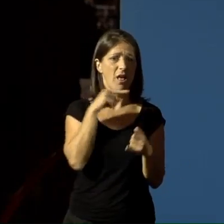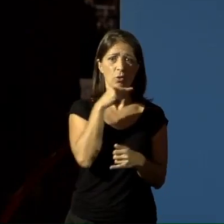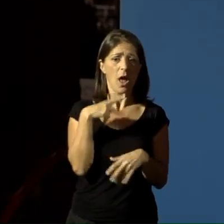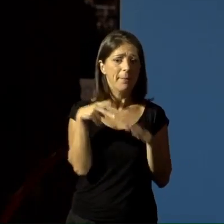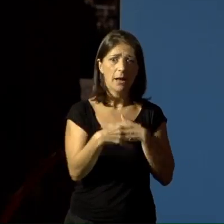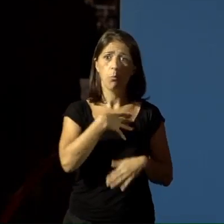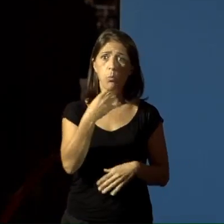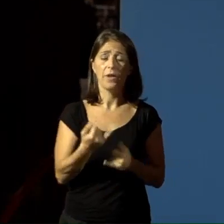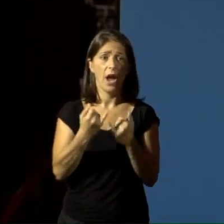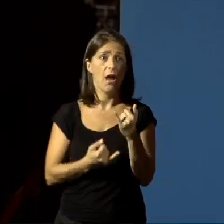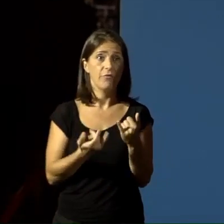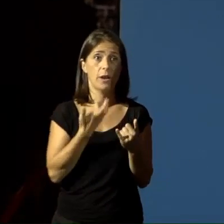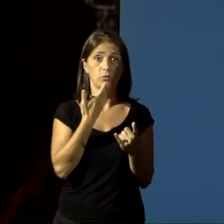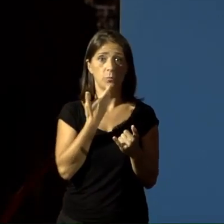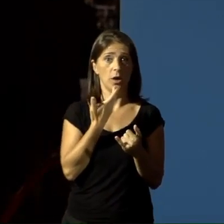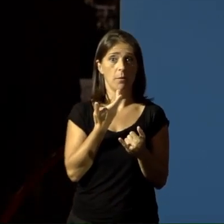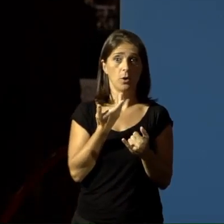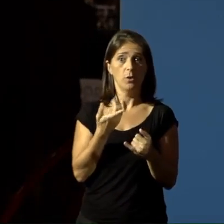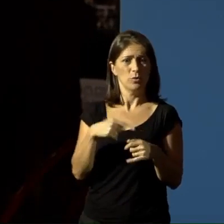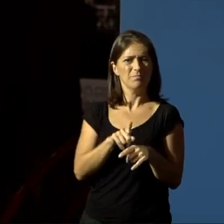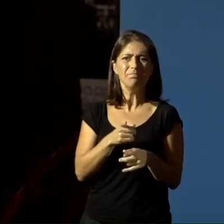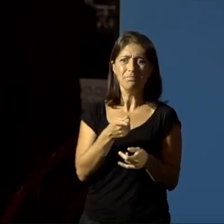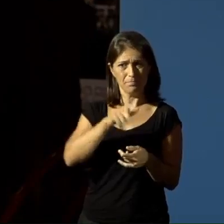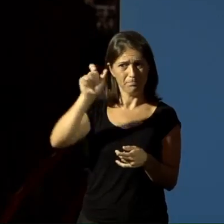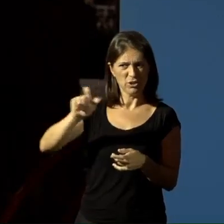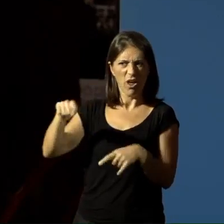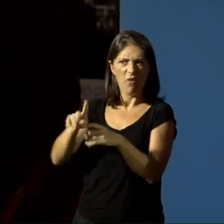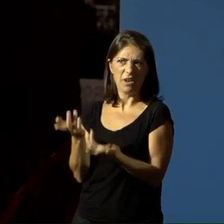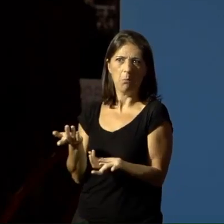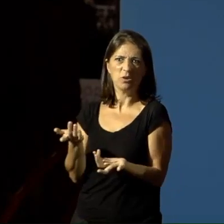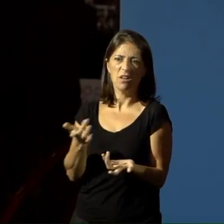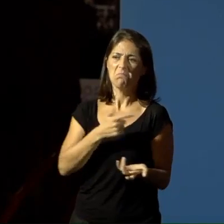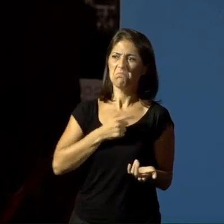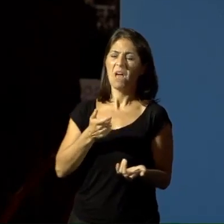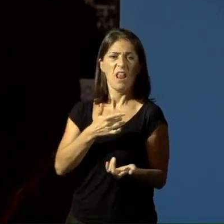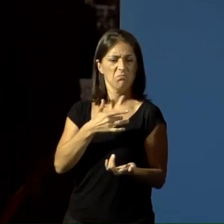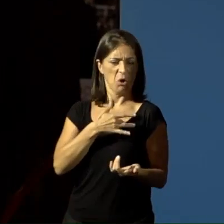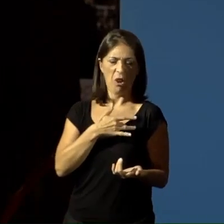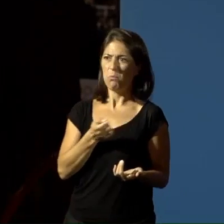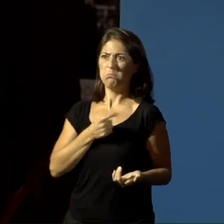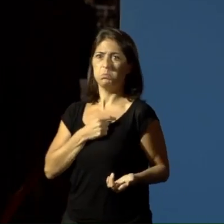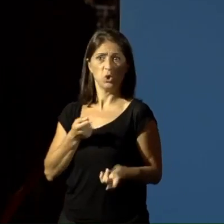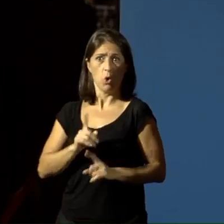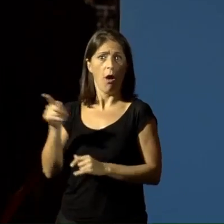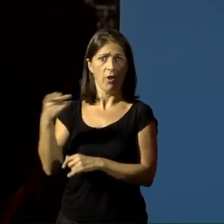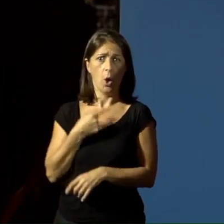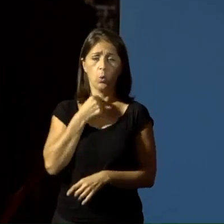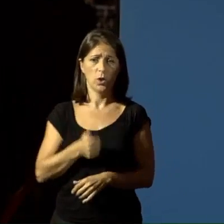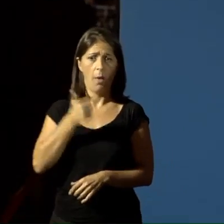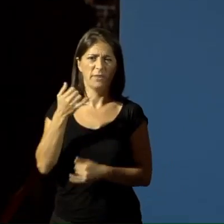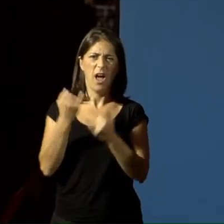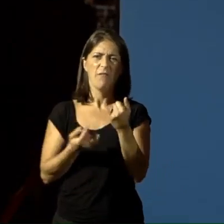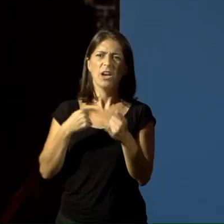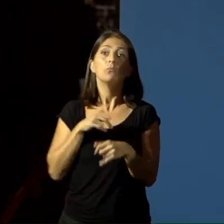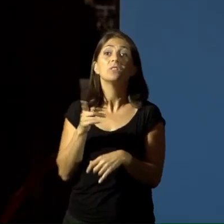que multiplican os que teñen un ladrillo no corazón e non un latexo. Non só nos cobran o IBE, non só nos